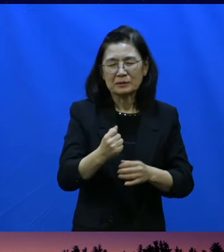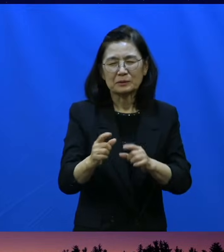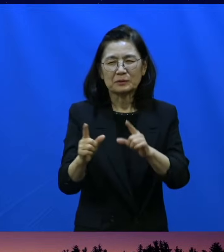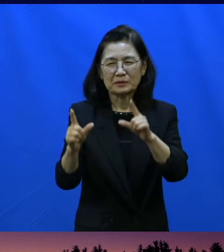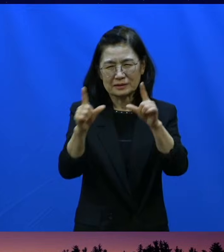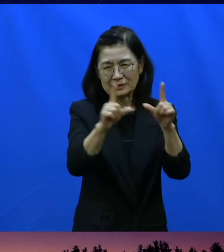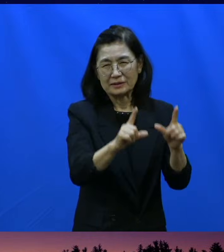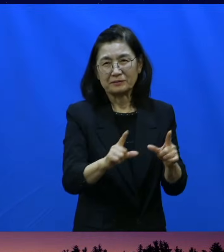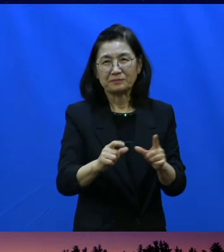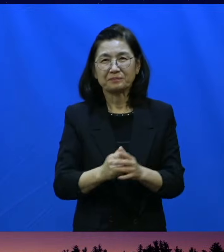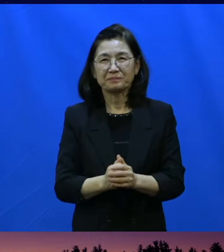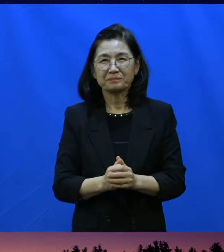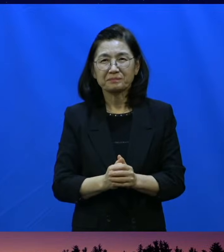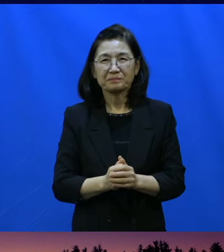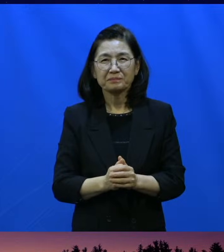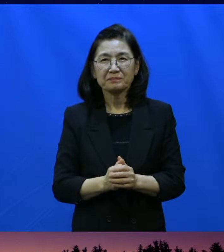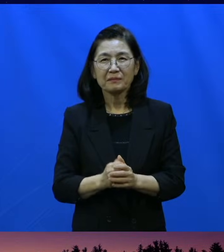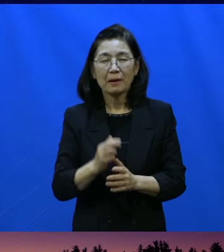해서 열심히, 그죠?